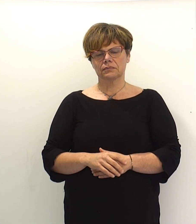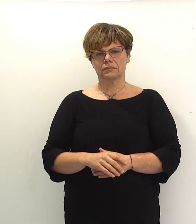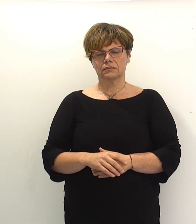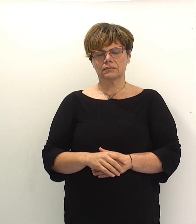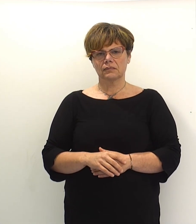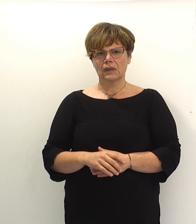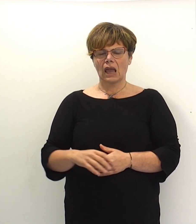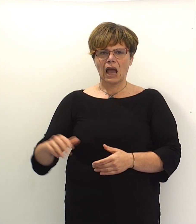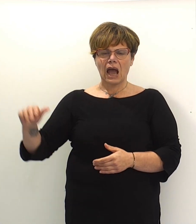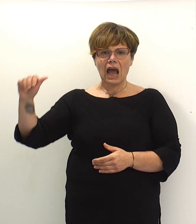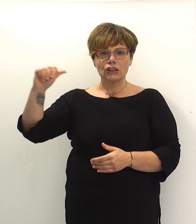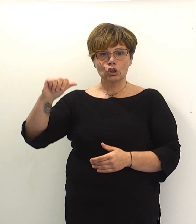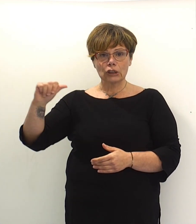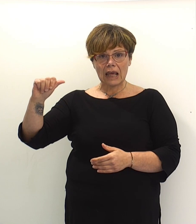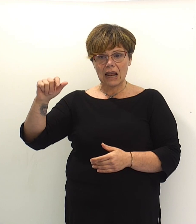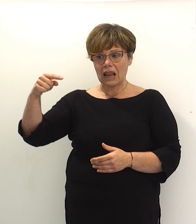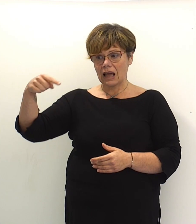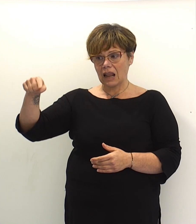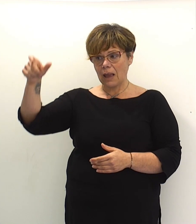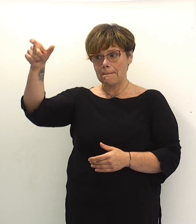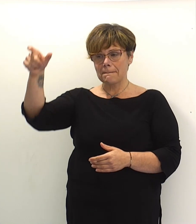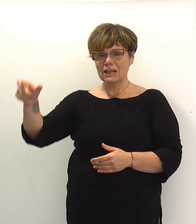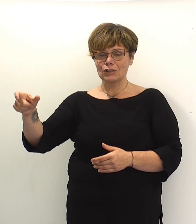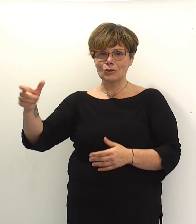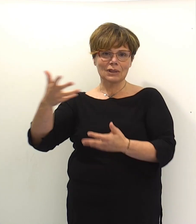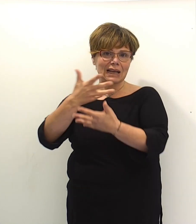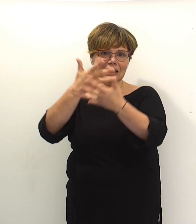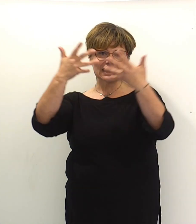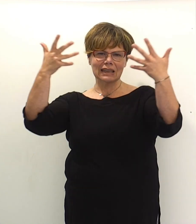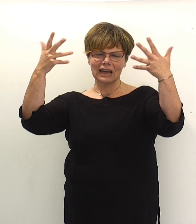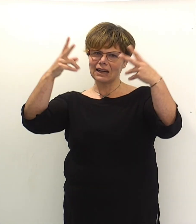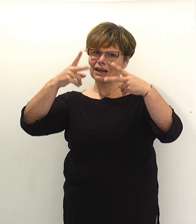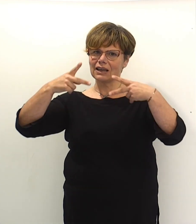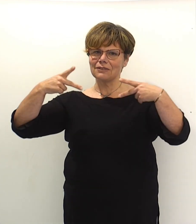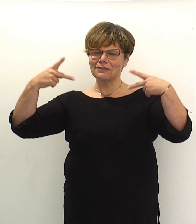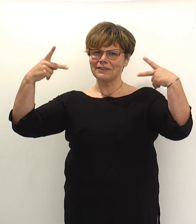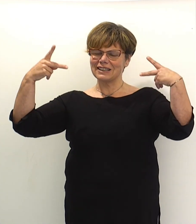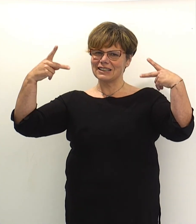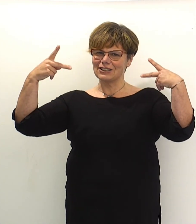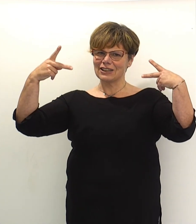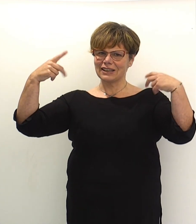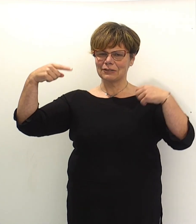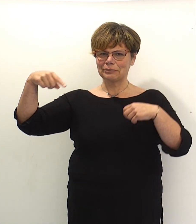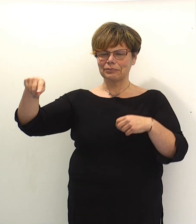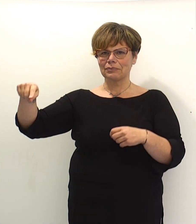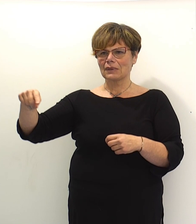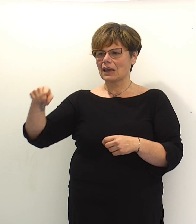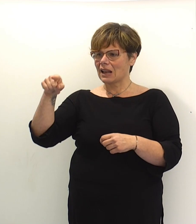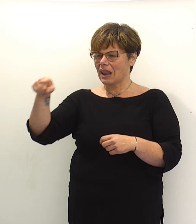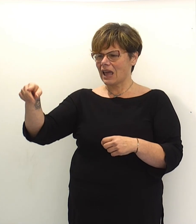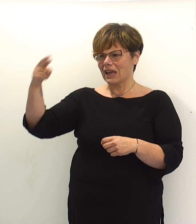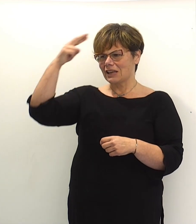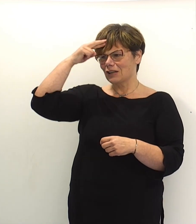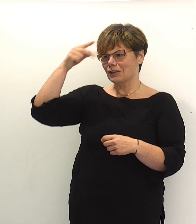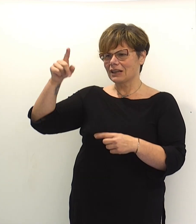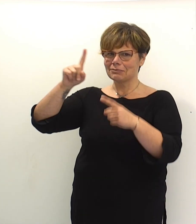Era una persona limpida e solare. Di lei ricorderemo i suoi sorrisi. Questo